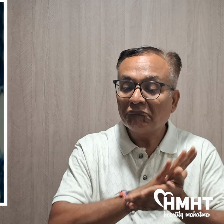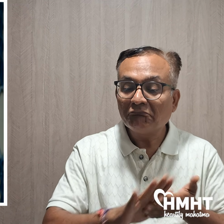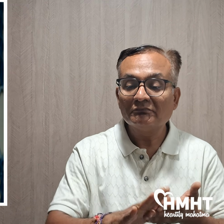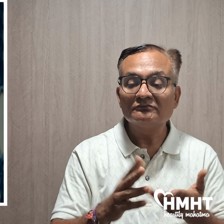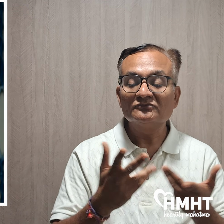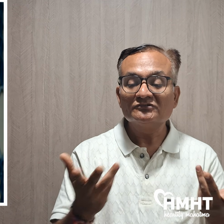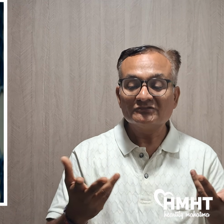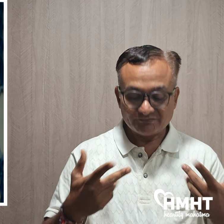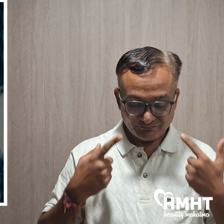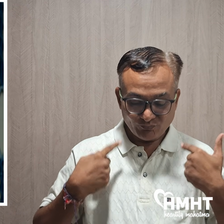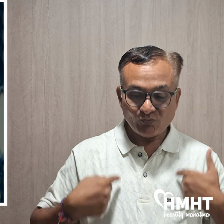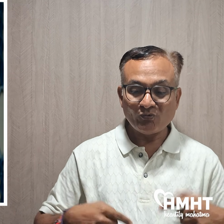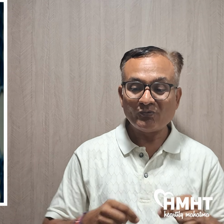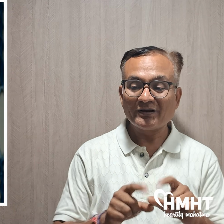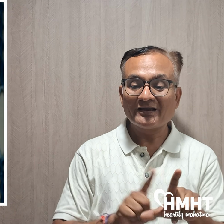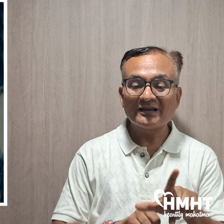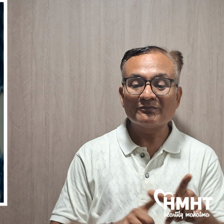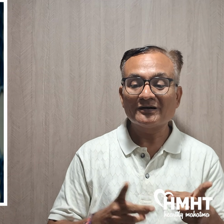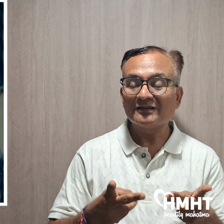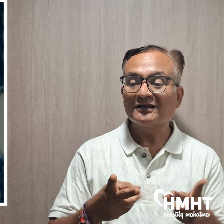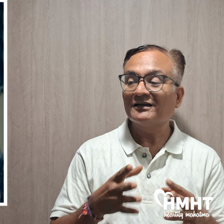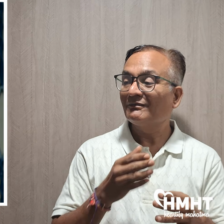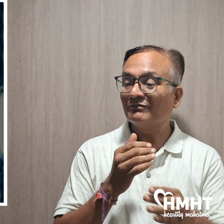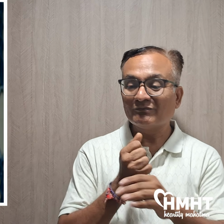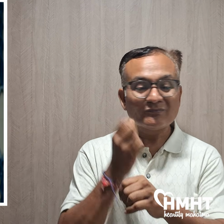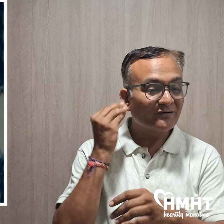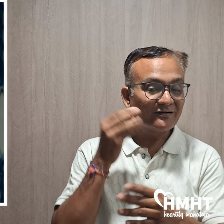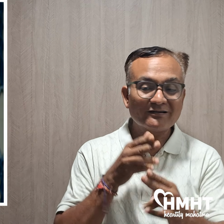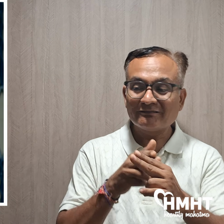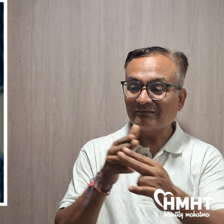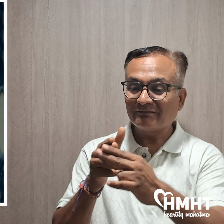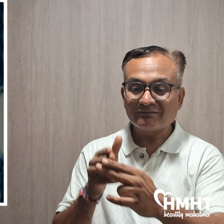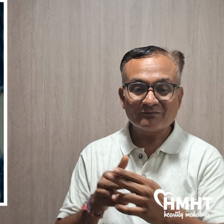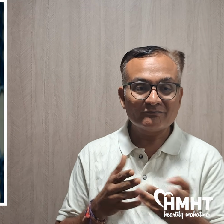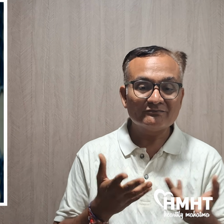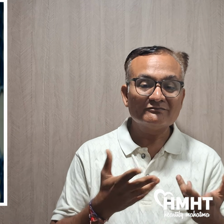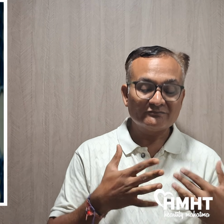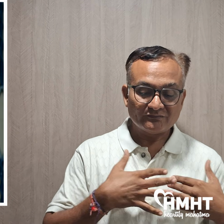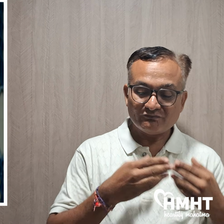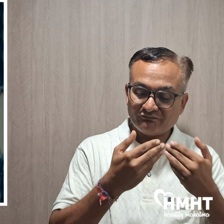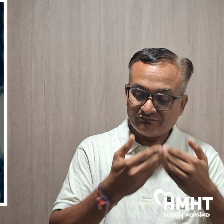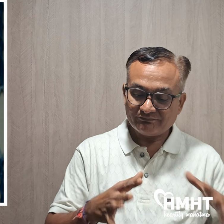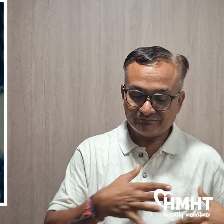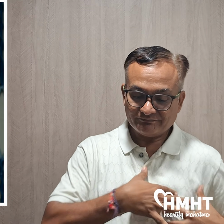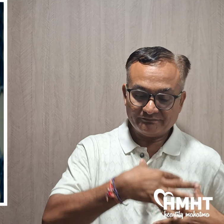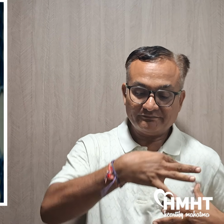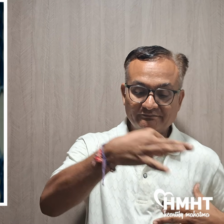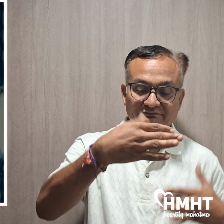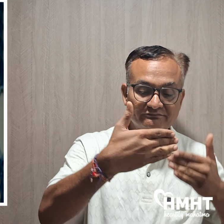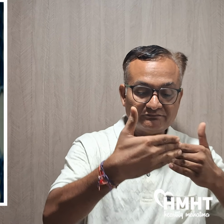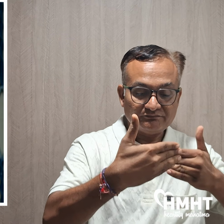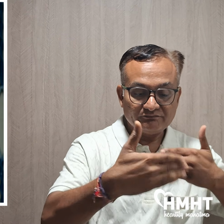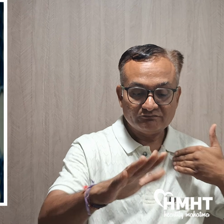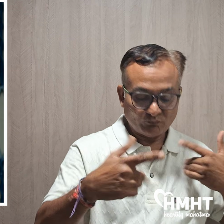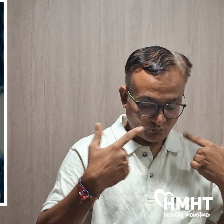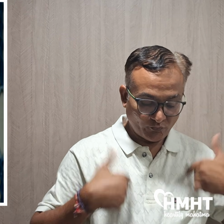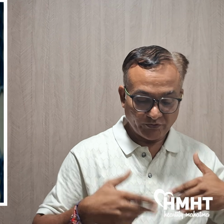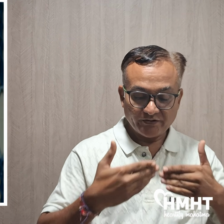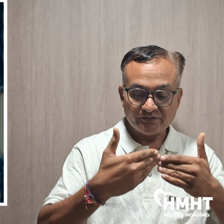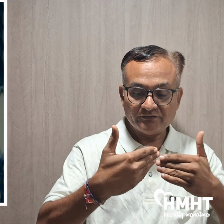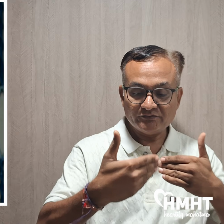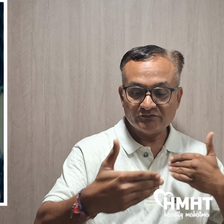દેહના પરમાણુનો હિસાબ, કર્મો, સંયોગો, વ્યક્તિઓ બધા હિસાબ પૂરા થઈને આત્મા છૂટો થાય છે